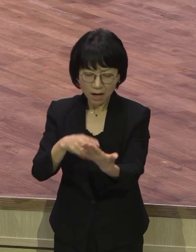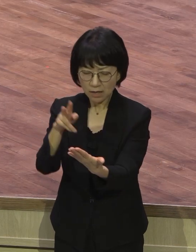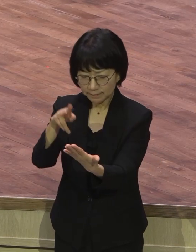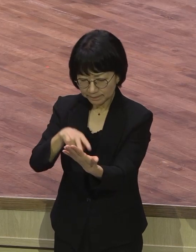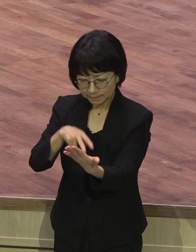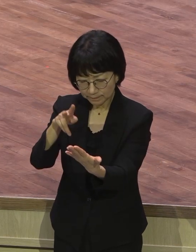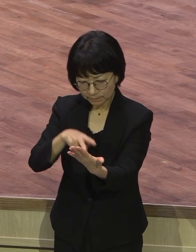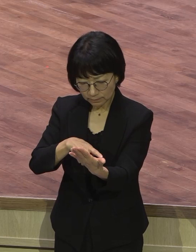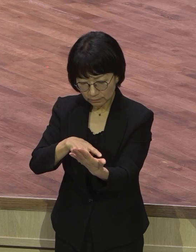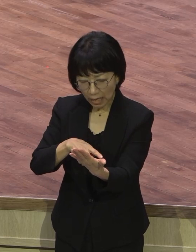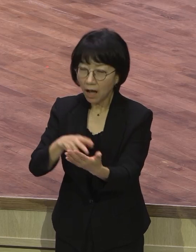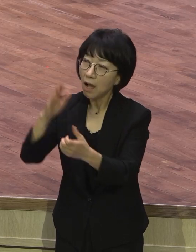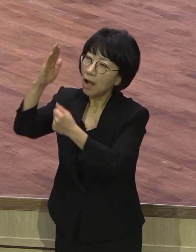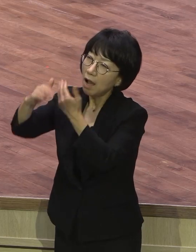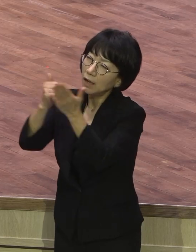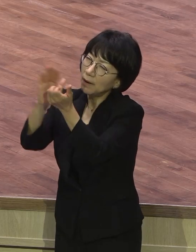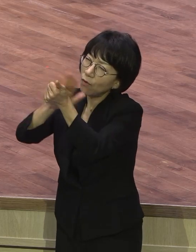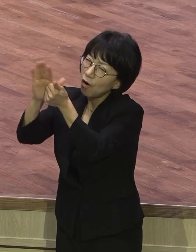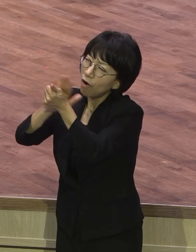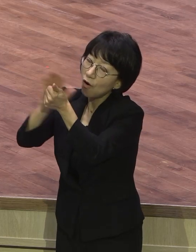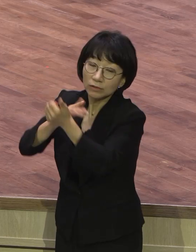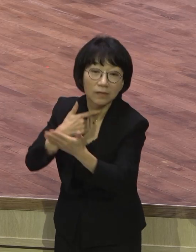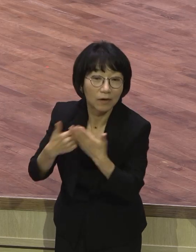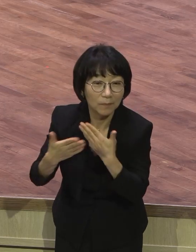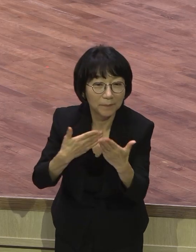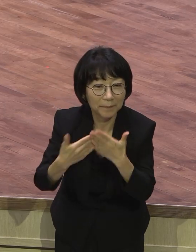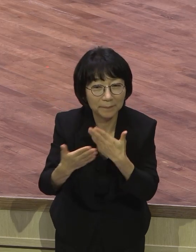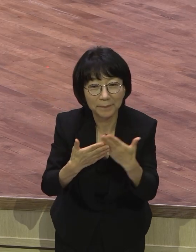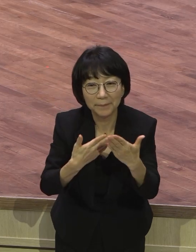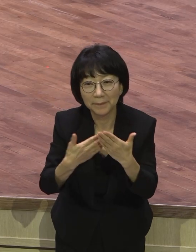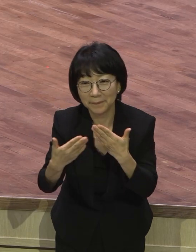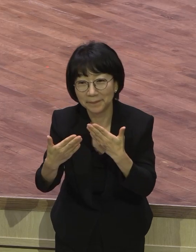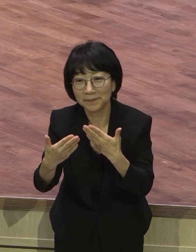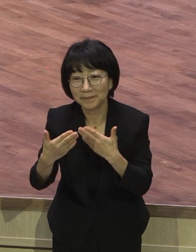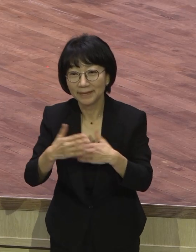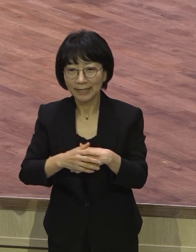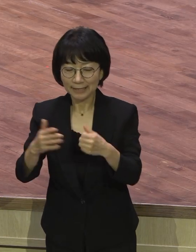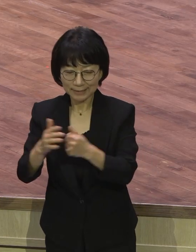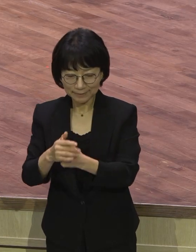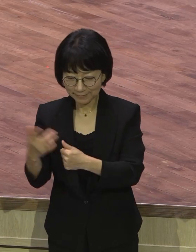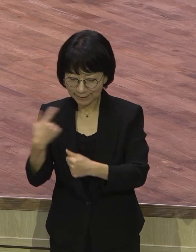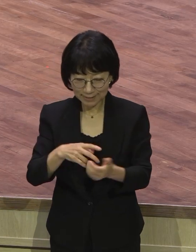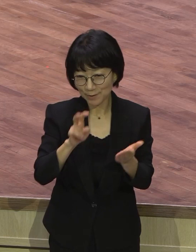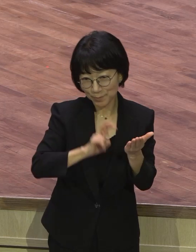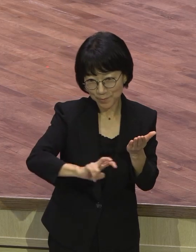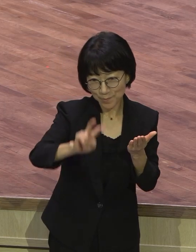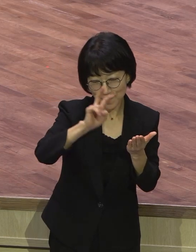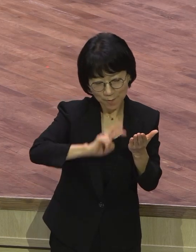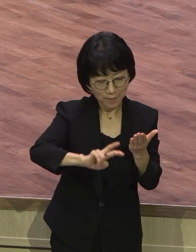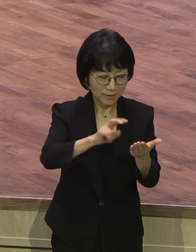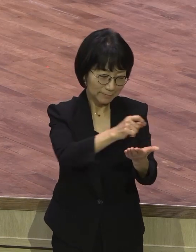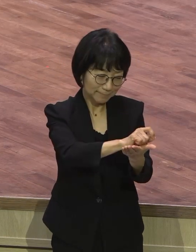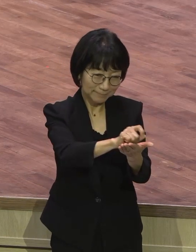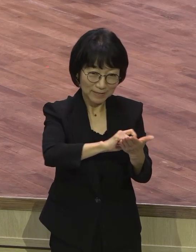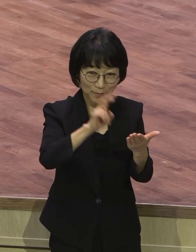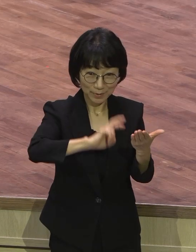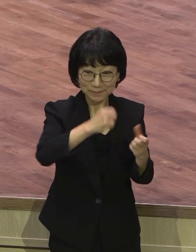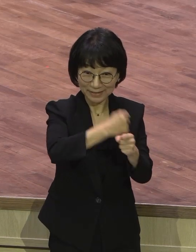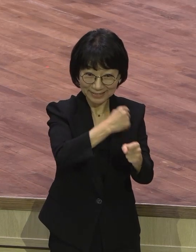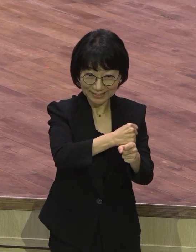체험하게 되어서 이것을 적었어요 이 찬송의